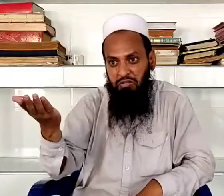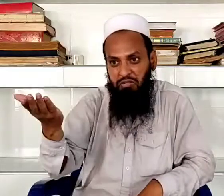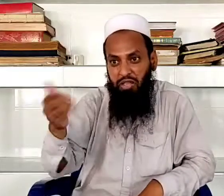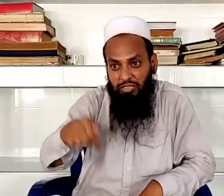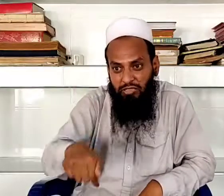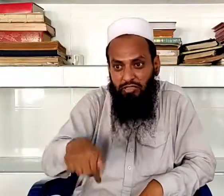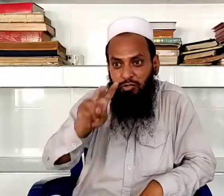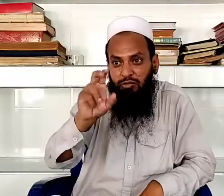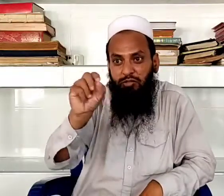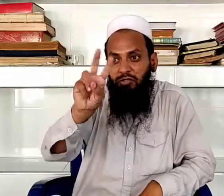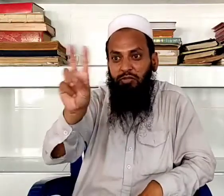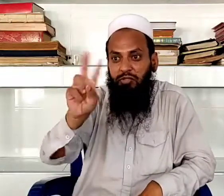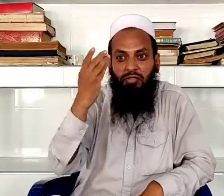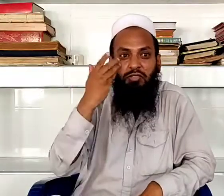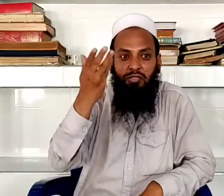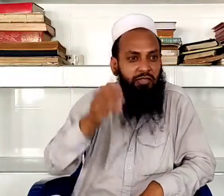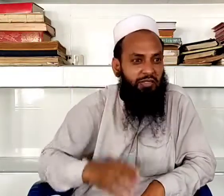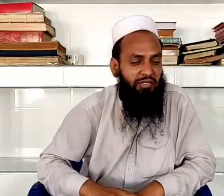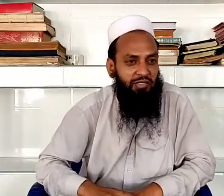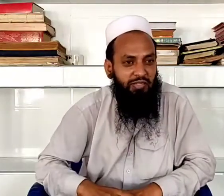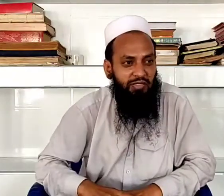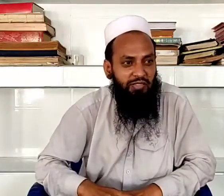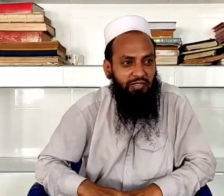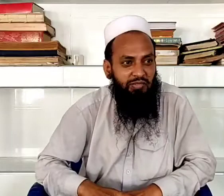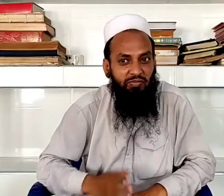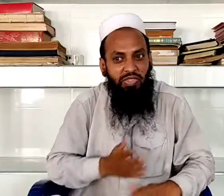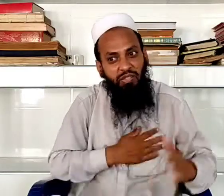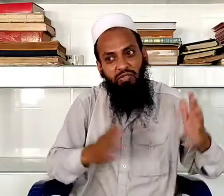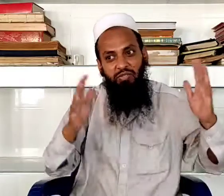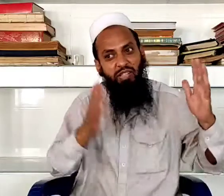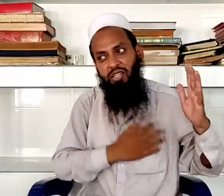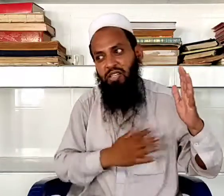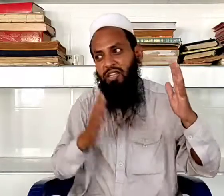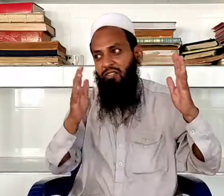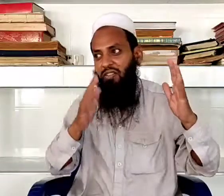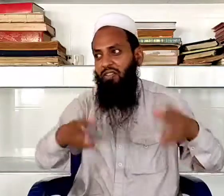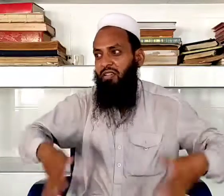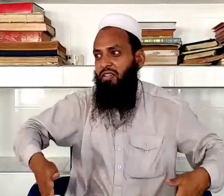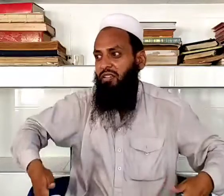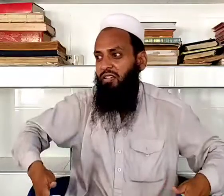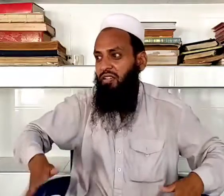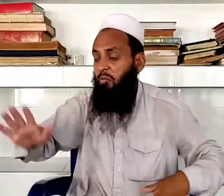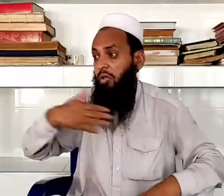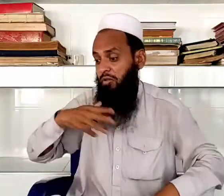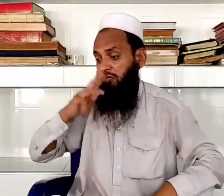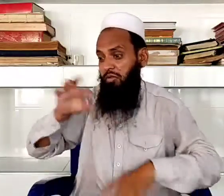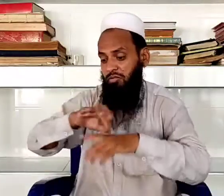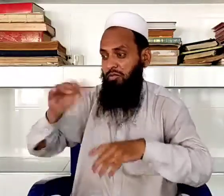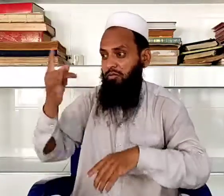علی المرتضی رضی اللہ تعالی عنہ دی ام سعید بنت عروہ بن مسعود ثقفی ہے رضی اللہ